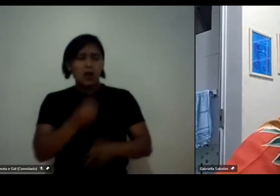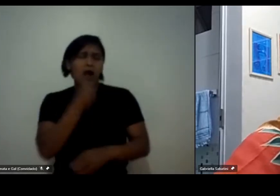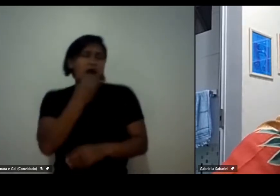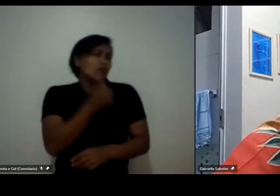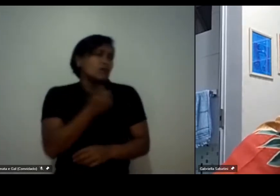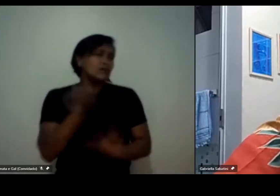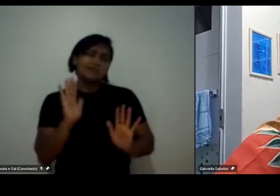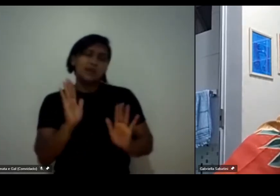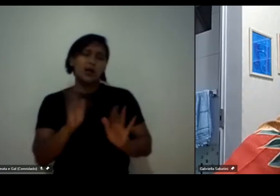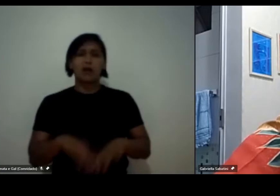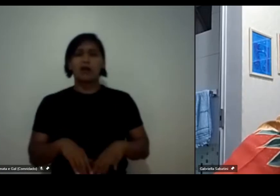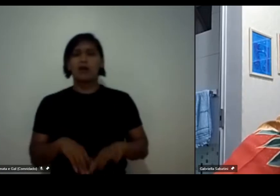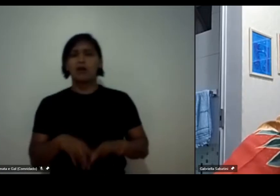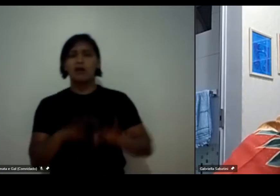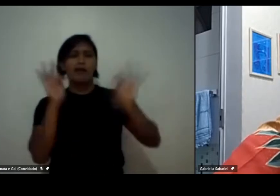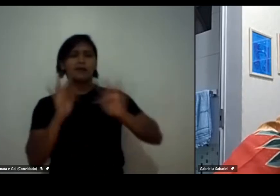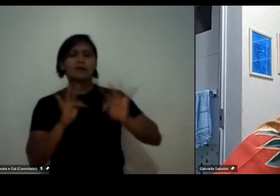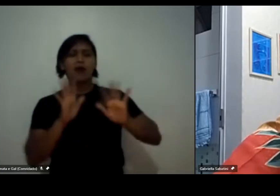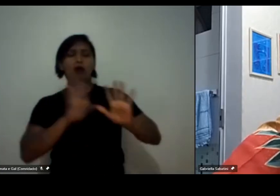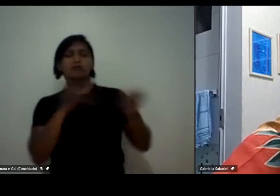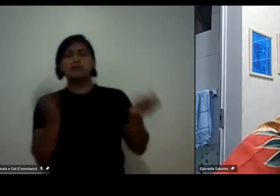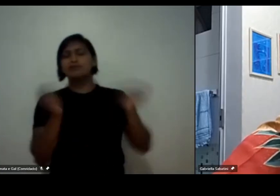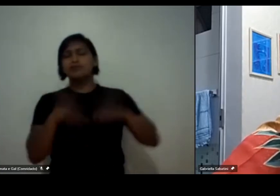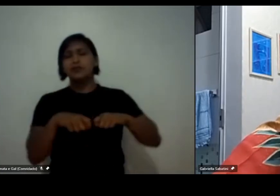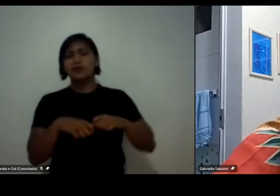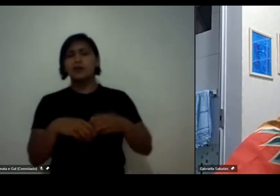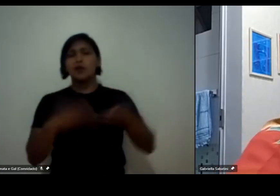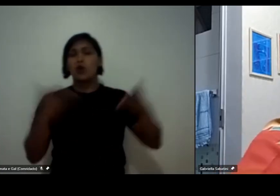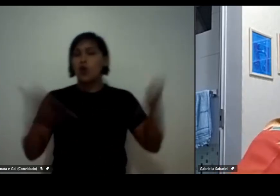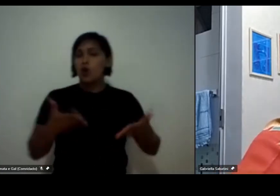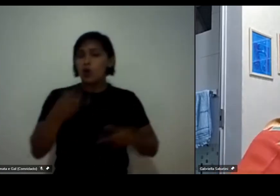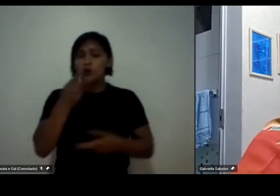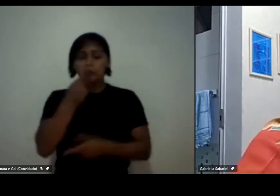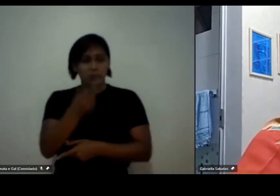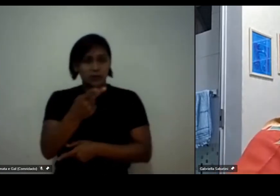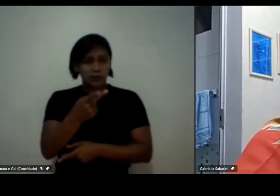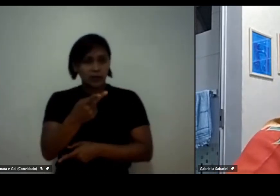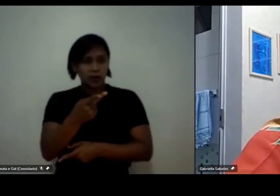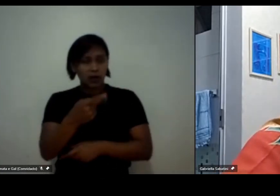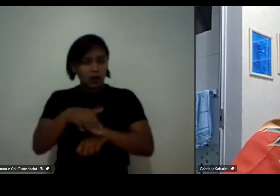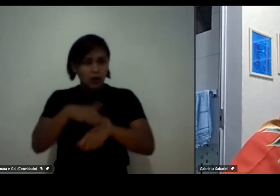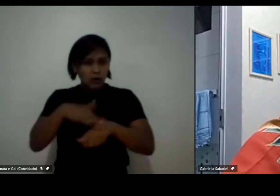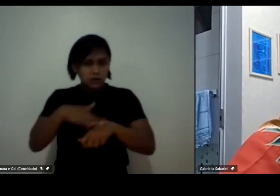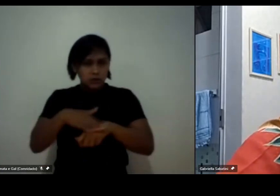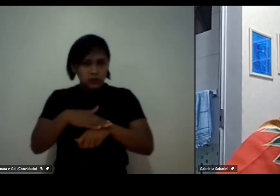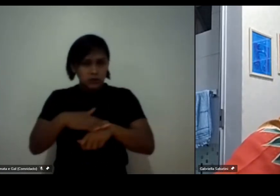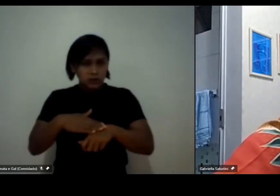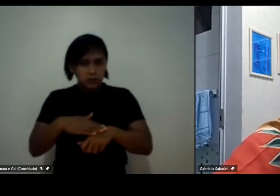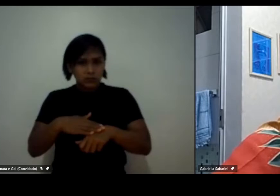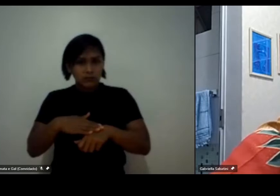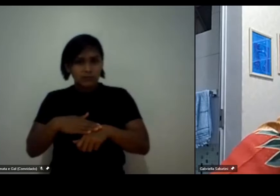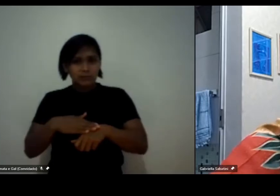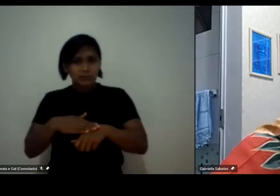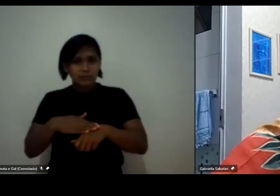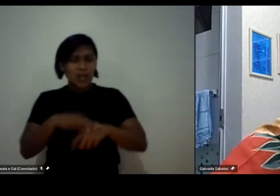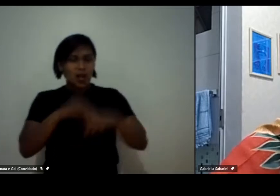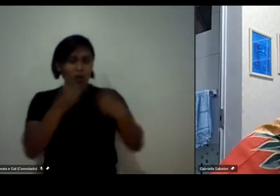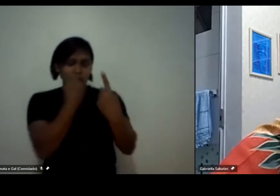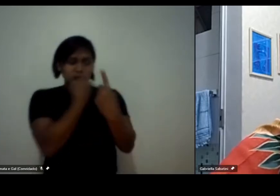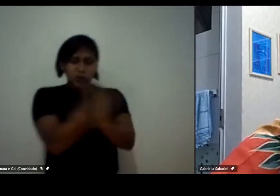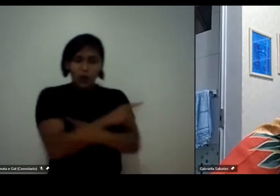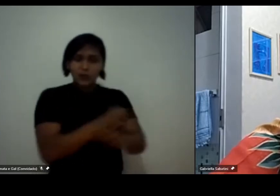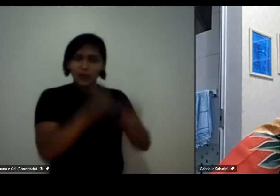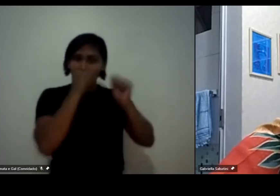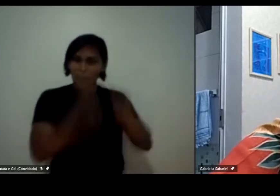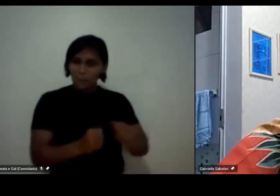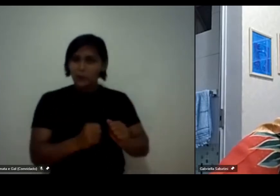afeiçoada a esta condição. Estar aqui hoje, falando para vocês, com o atrevimento de contrariar o poder que